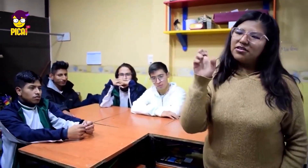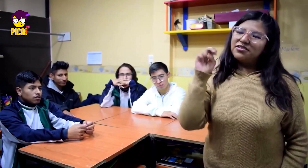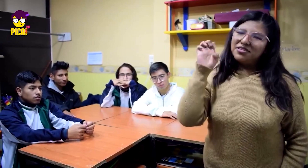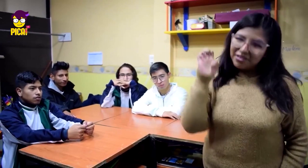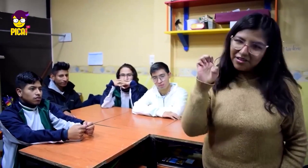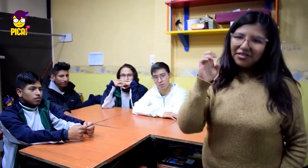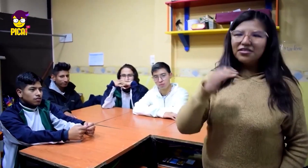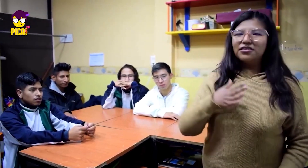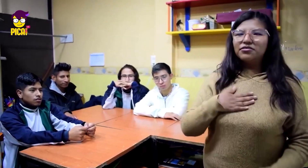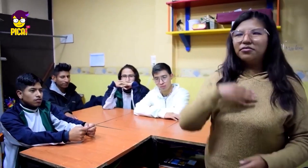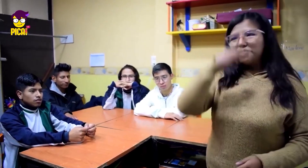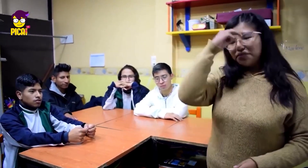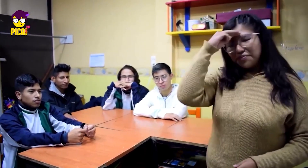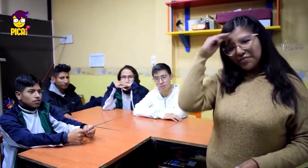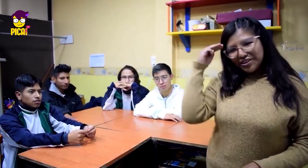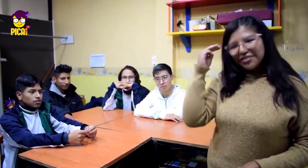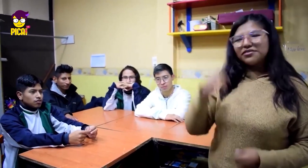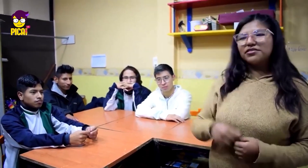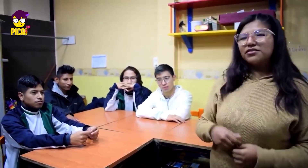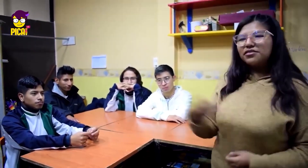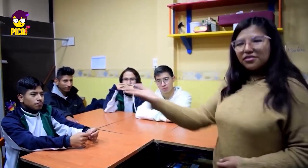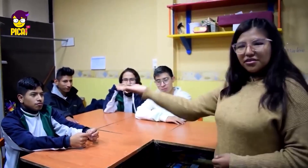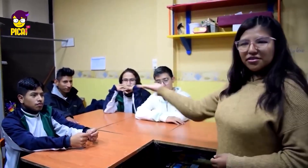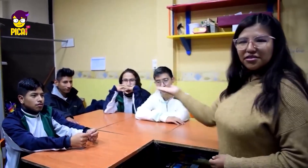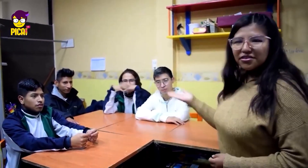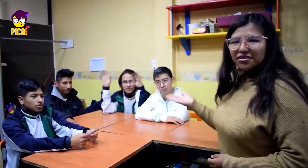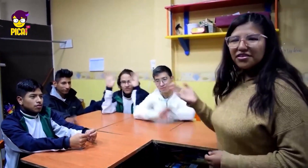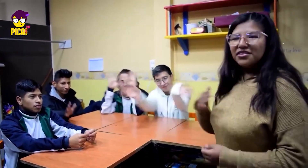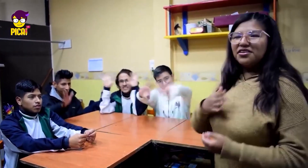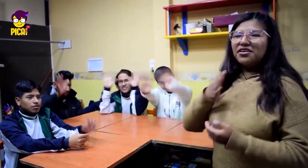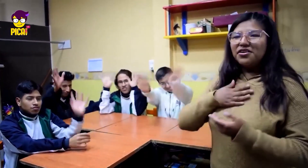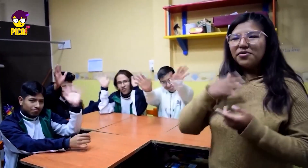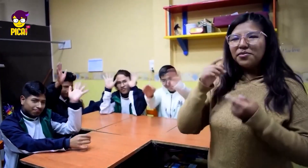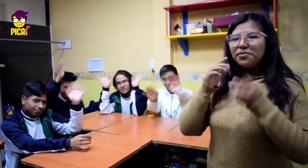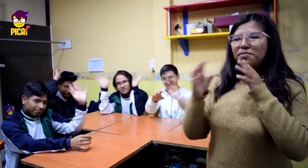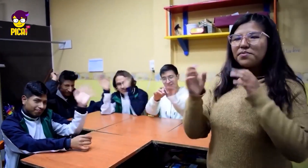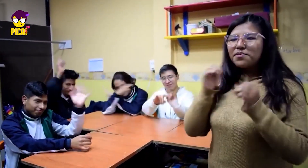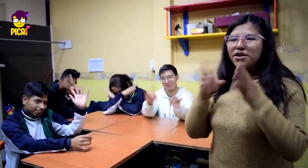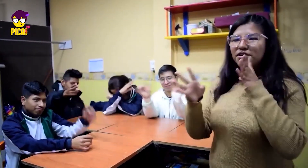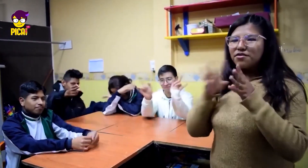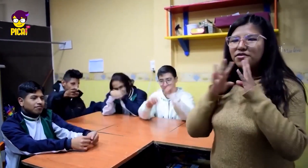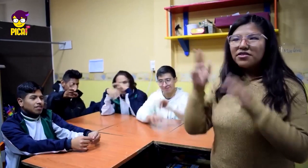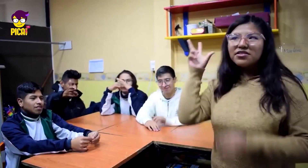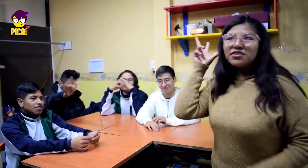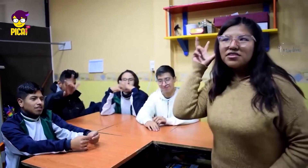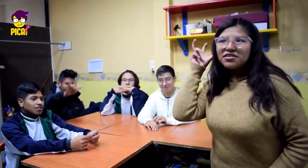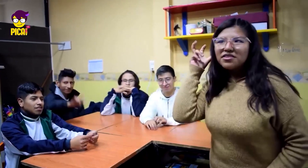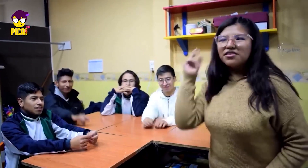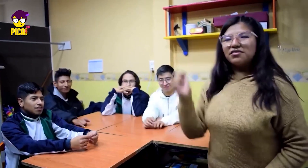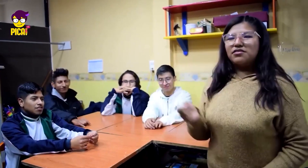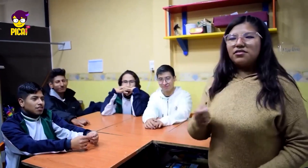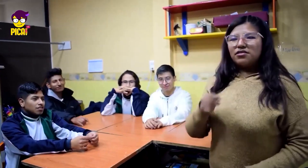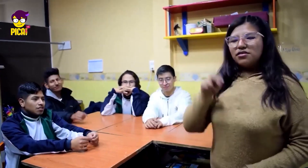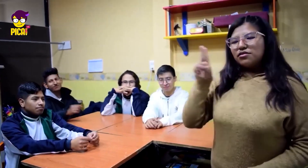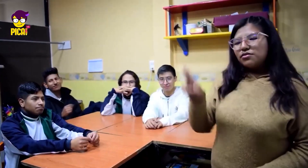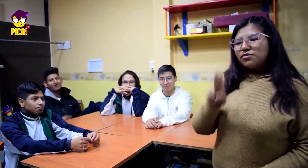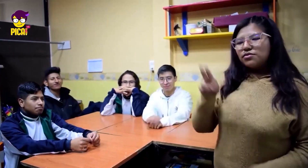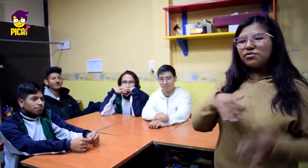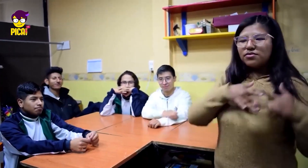Mi nombre es Marlene, mi seña es esta. Ellos son mis amigos y nosotros hablamos y escuchamos usando